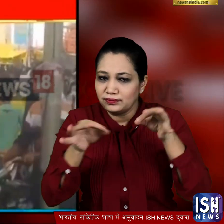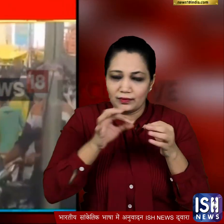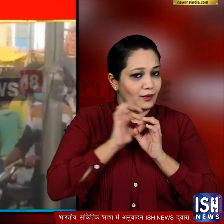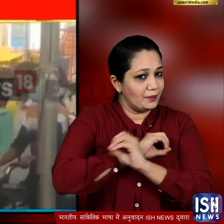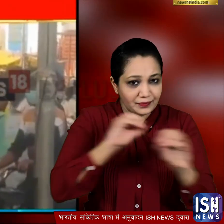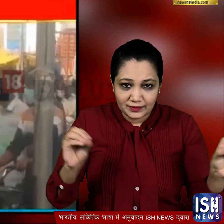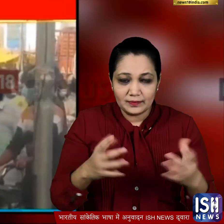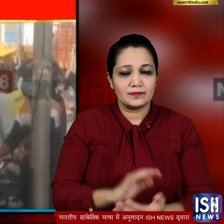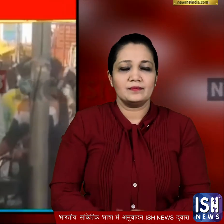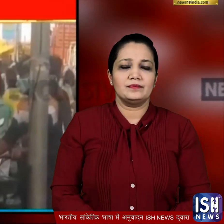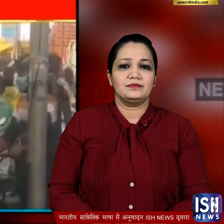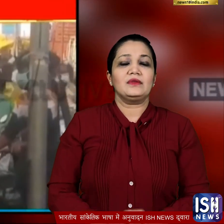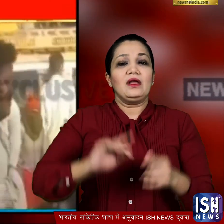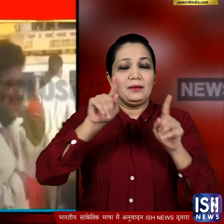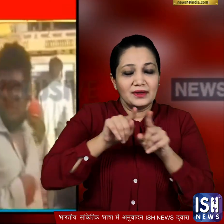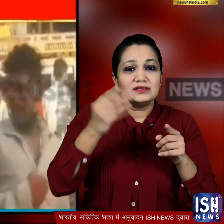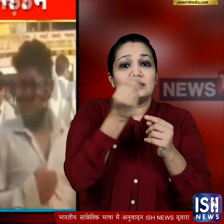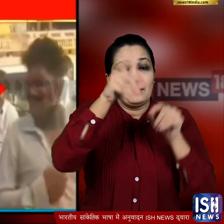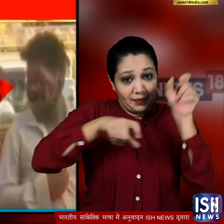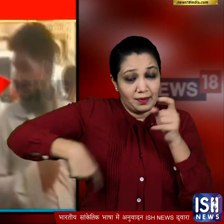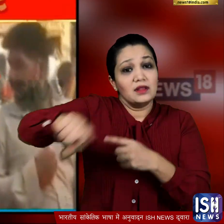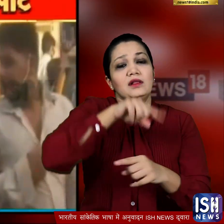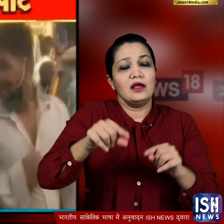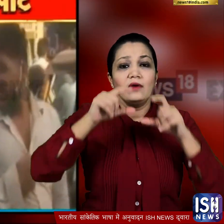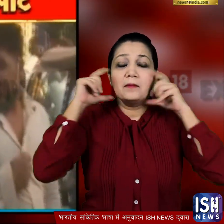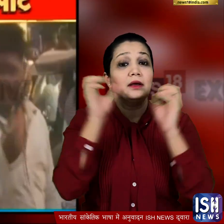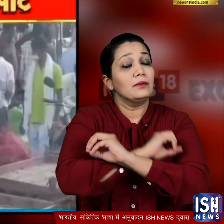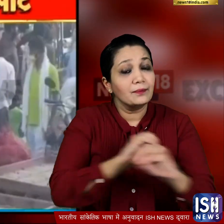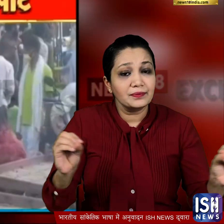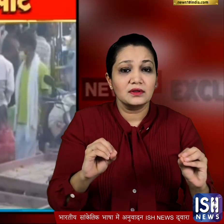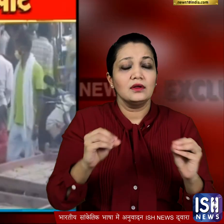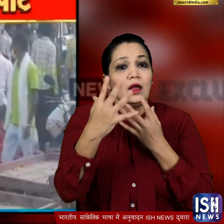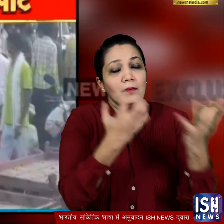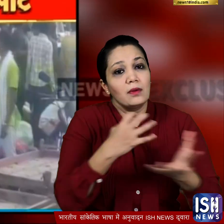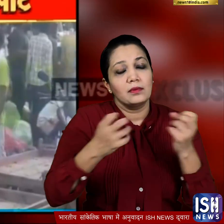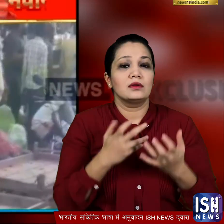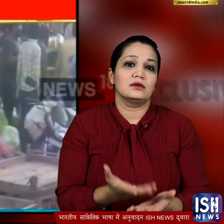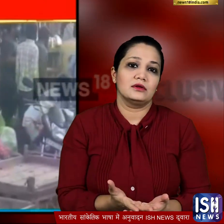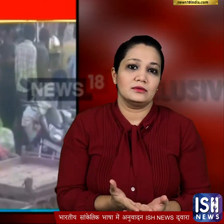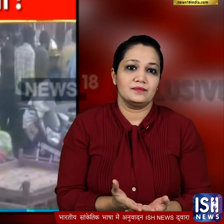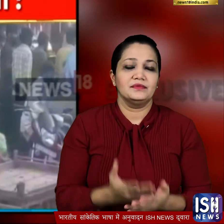सोशल डिस्टेंसिंग के नियम को भी तार तार कर दिया। इस भीड़ में कुछ लोग ऐसे भी थे जो बिना मास्क पहने ही सामान